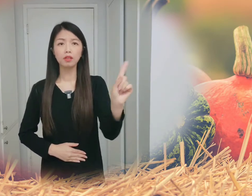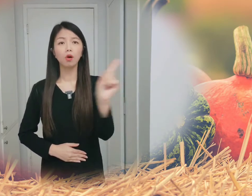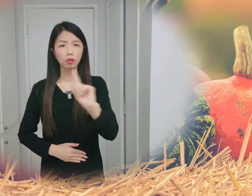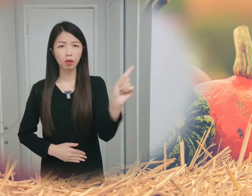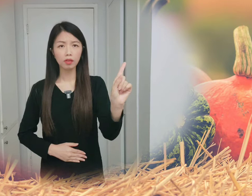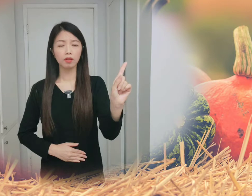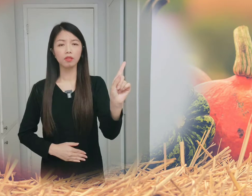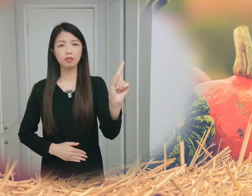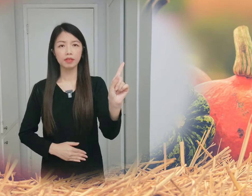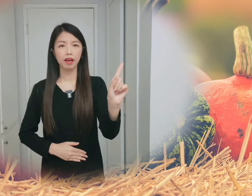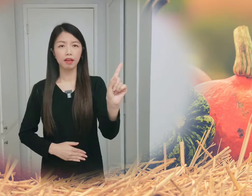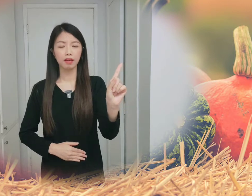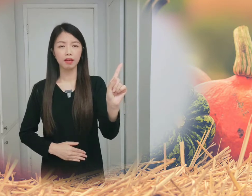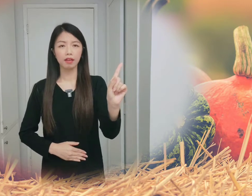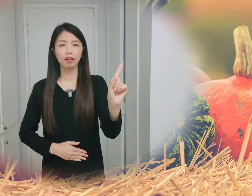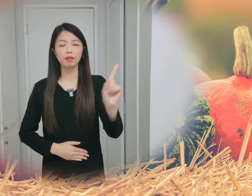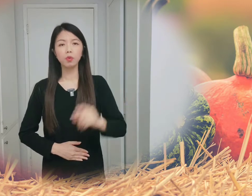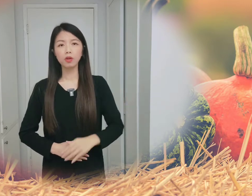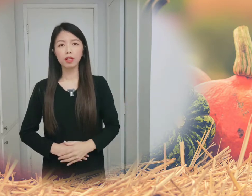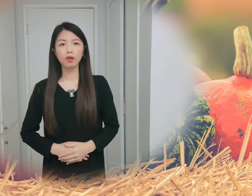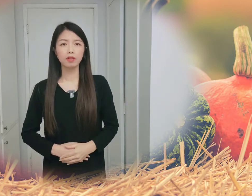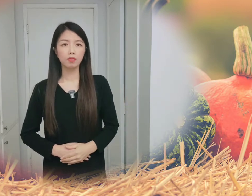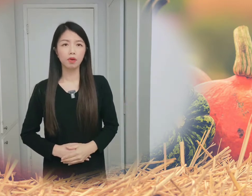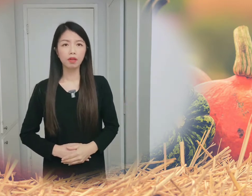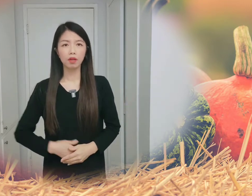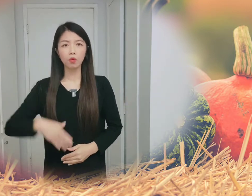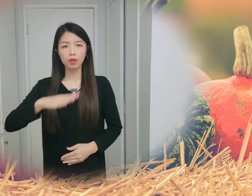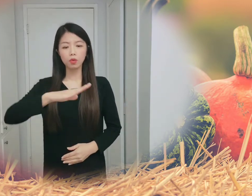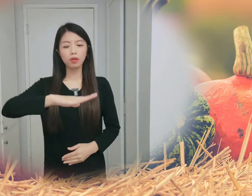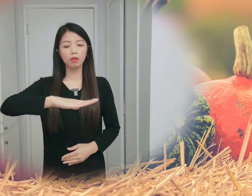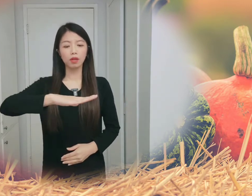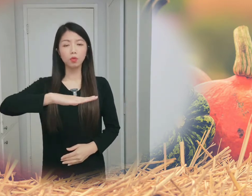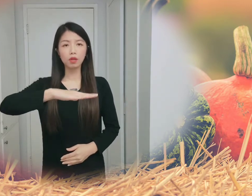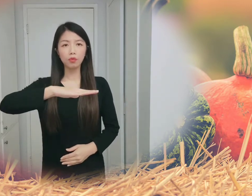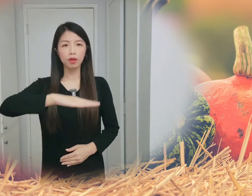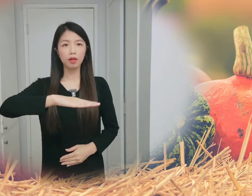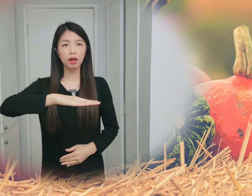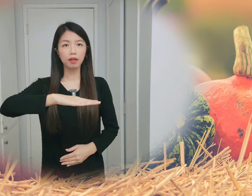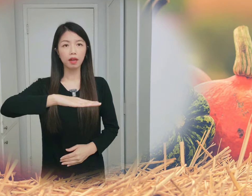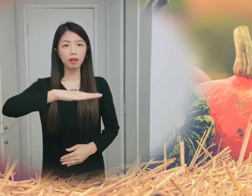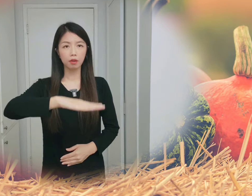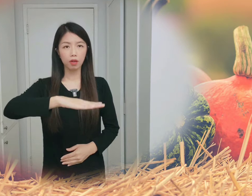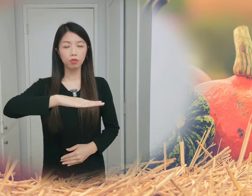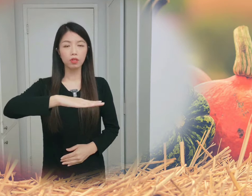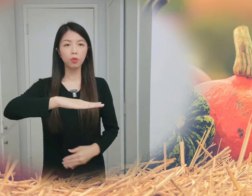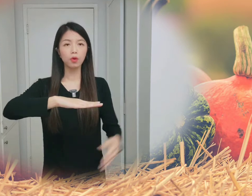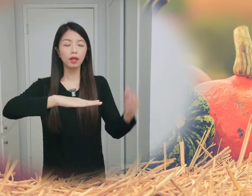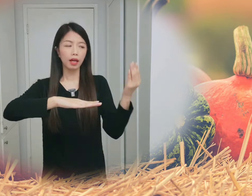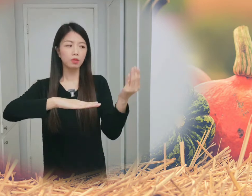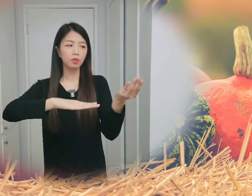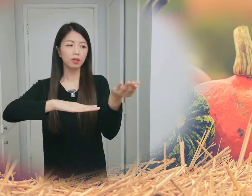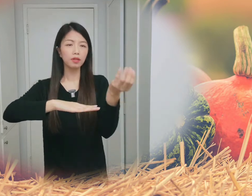어느, 어떤 이런 뜻입니다. 보석이라고 한 뜻의 수어는 왼손은 이렇게 손등의 위를 향하게 이렇게